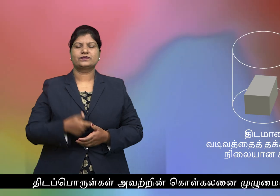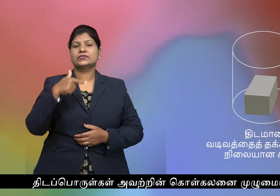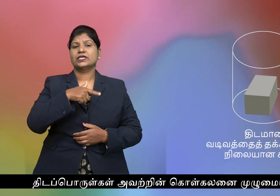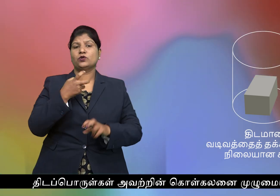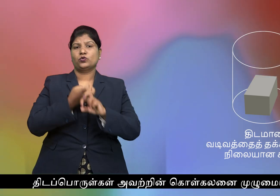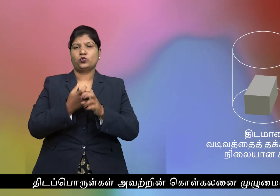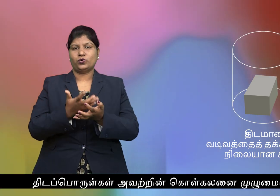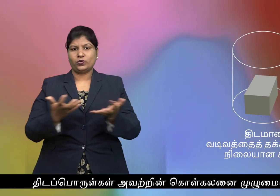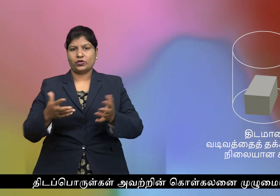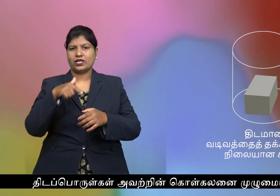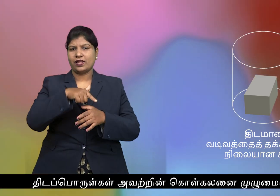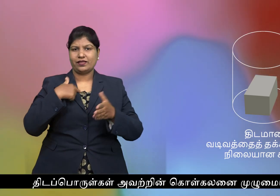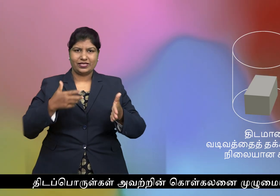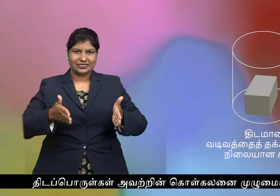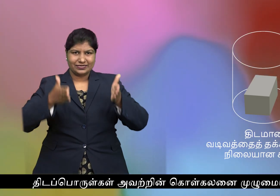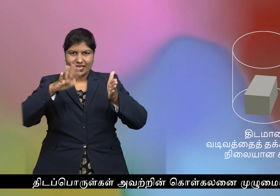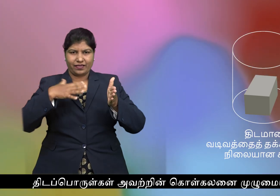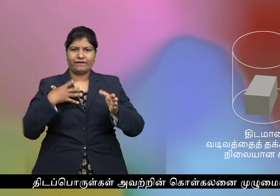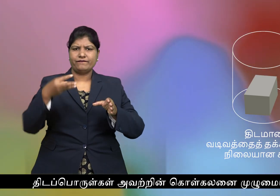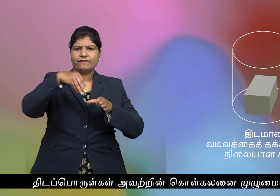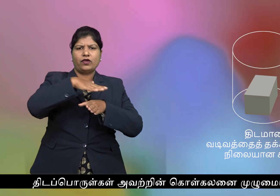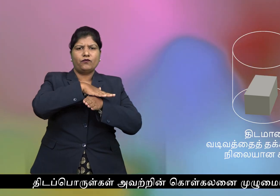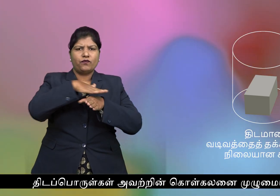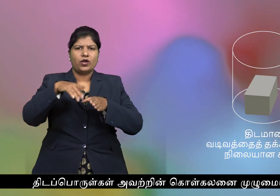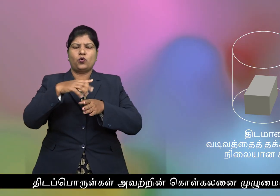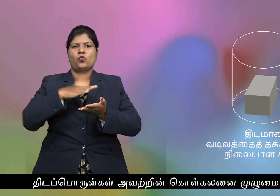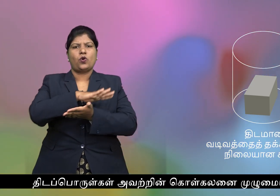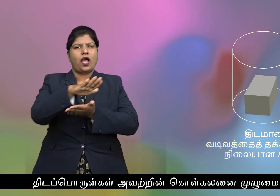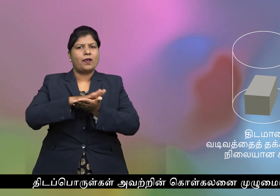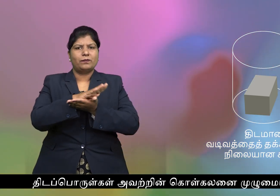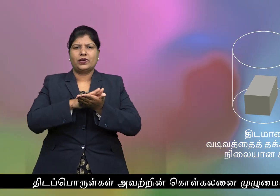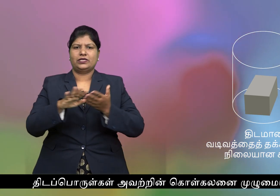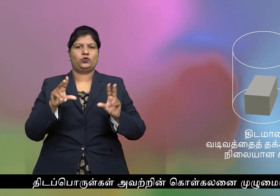திடப்பொருட்கள் அவற்றின் கொள்கலனை முழுமையாக நிரப்புவதில்லை.